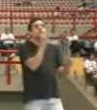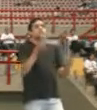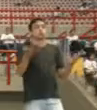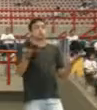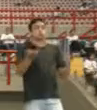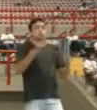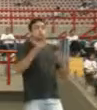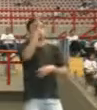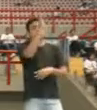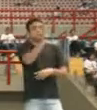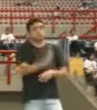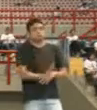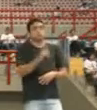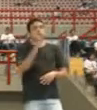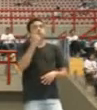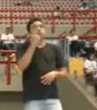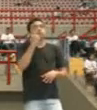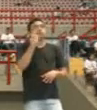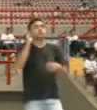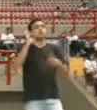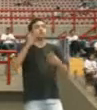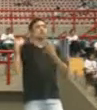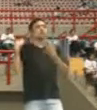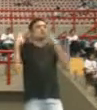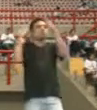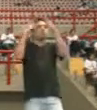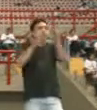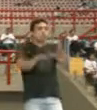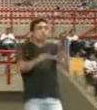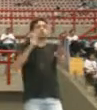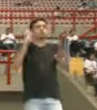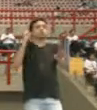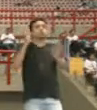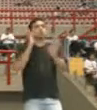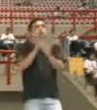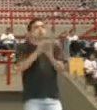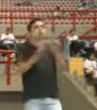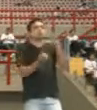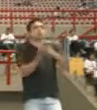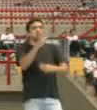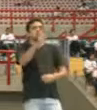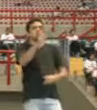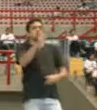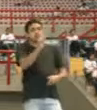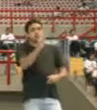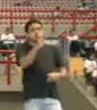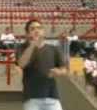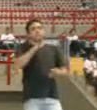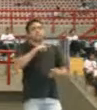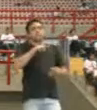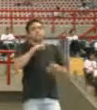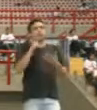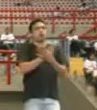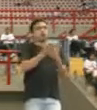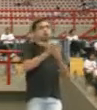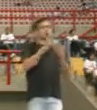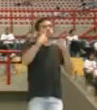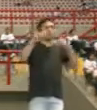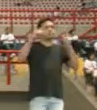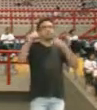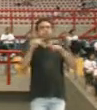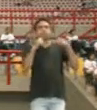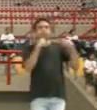Estado brasileiro tenta corrigir essa injustiça histórica com as cotas, e tem recebido muitas